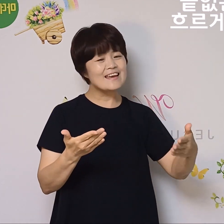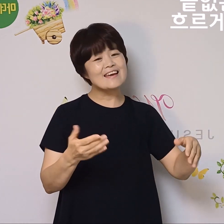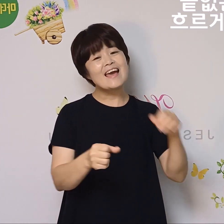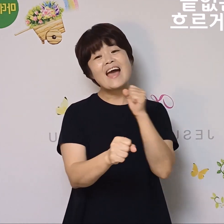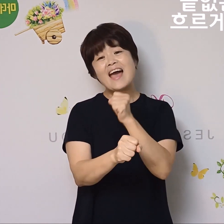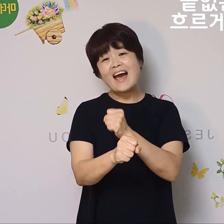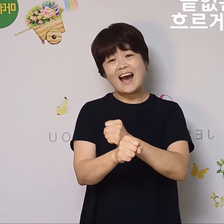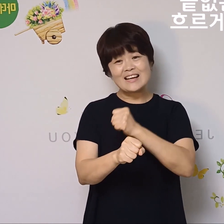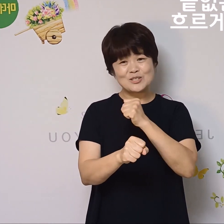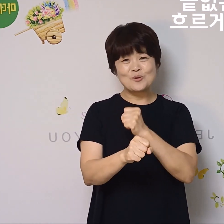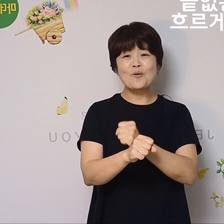흐르게